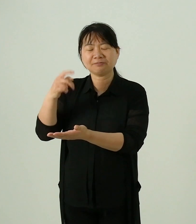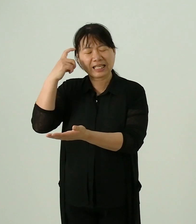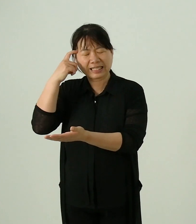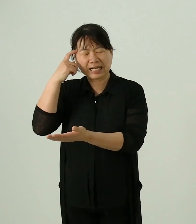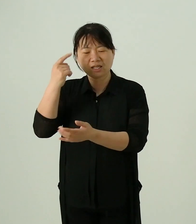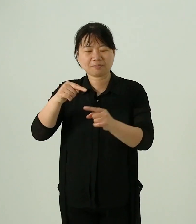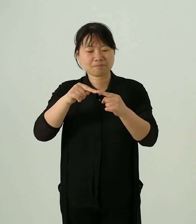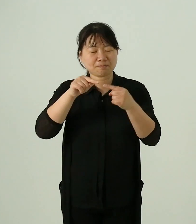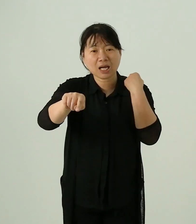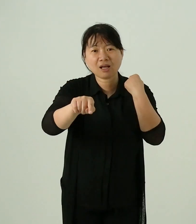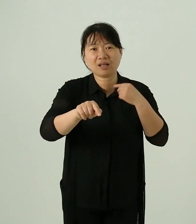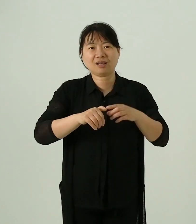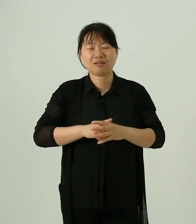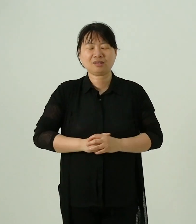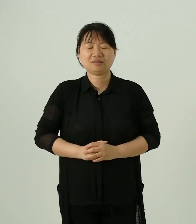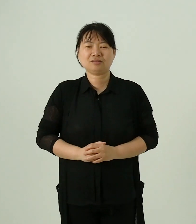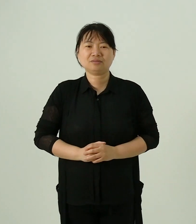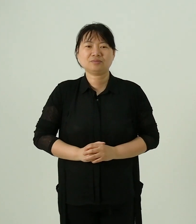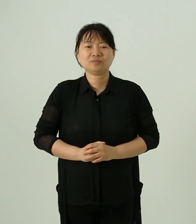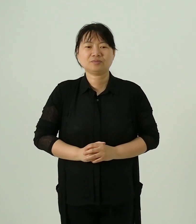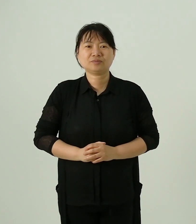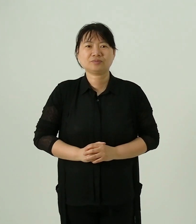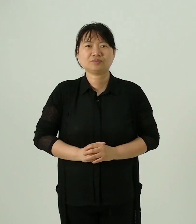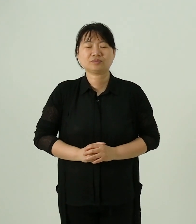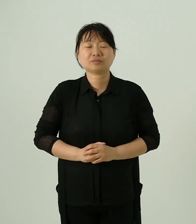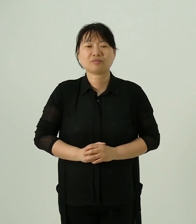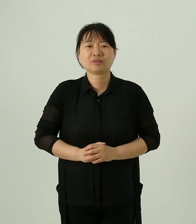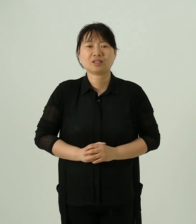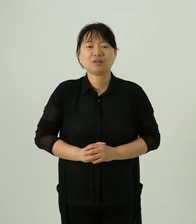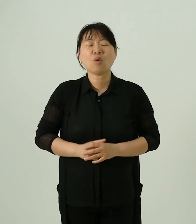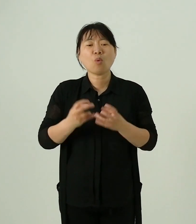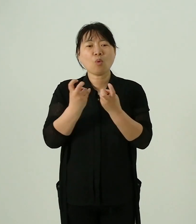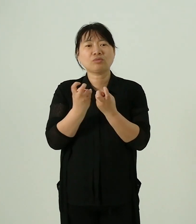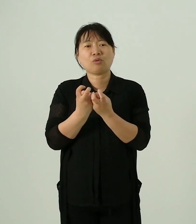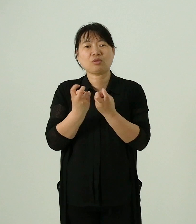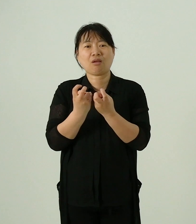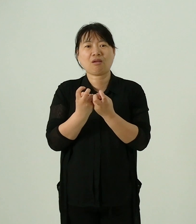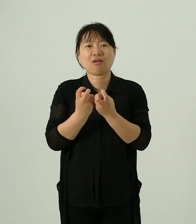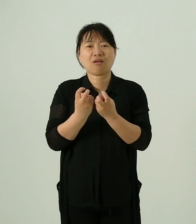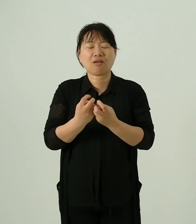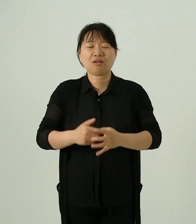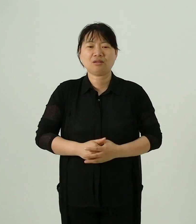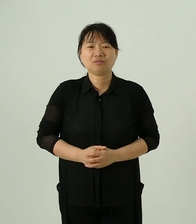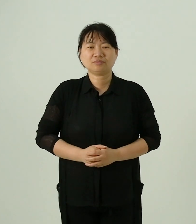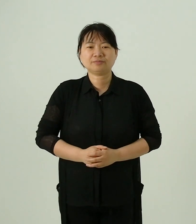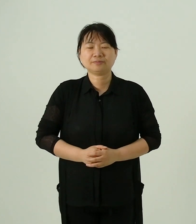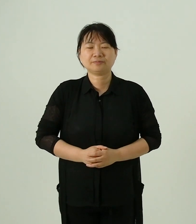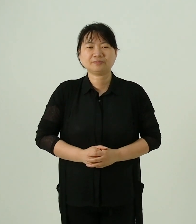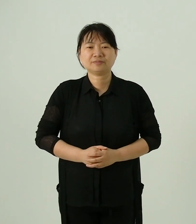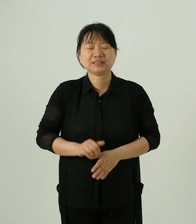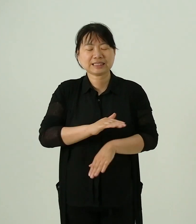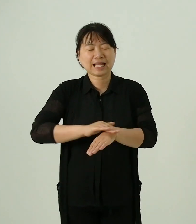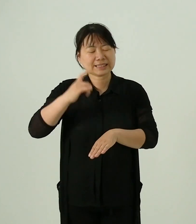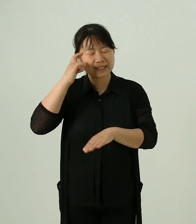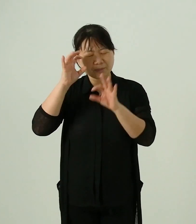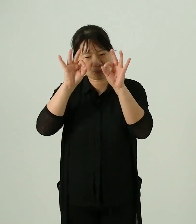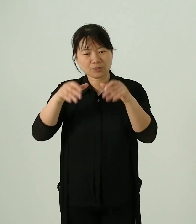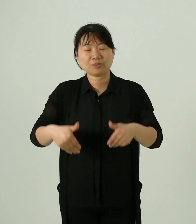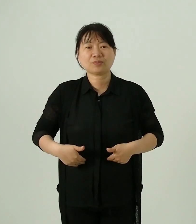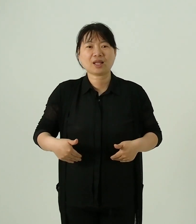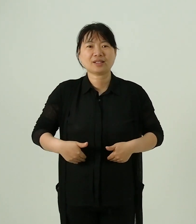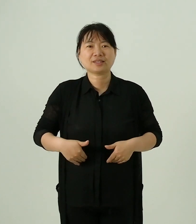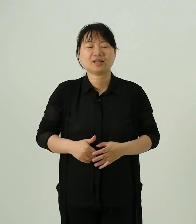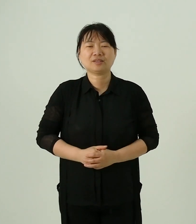있어요. 절묘하죠? 자, 그래서 이것이 어떻게 흘러가고 있는가를 유심히 볼 필요가 있는데,